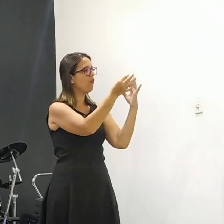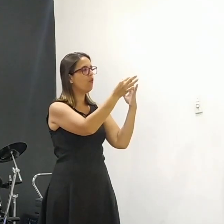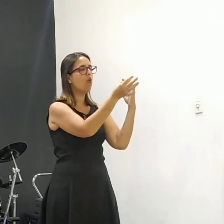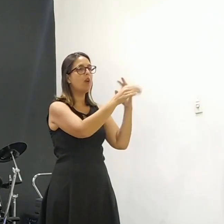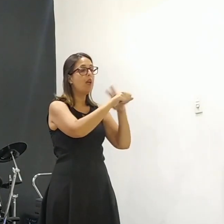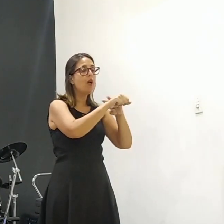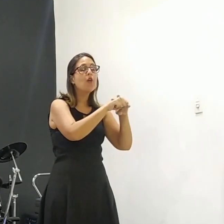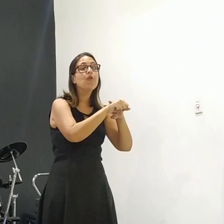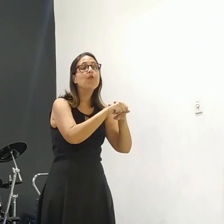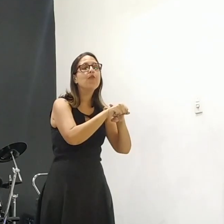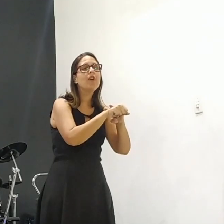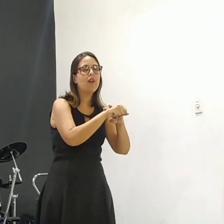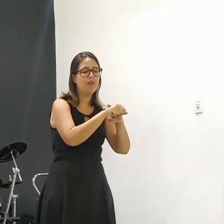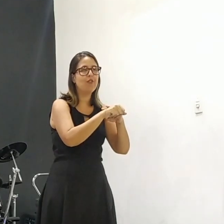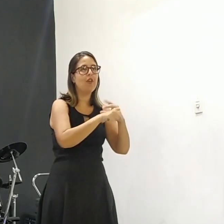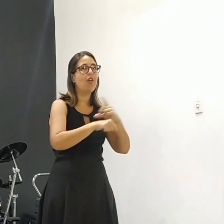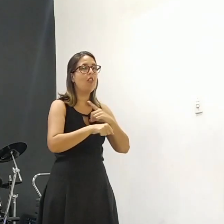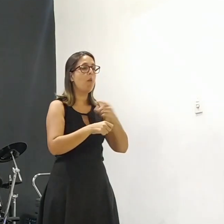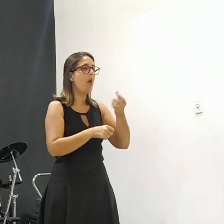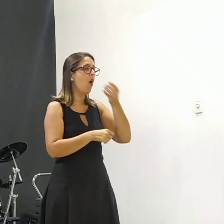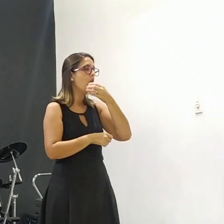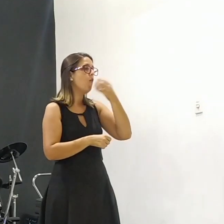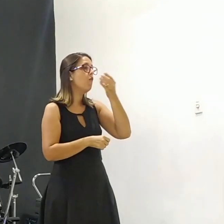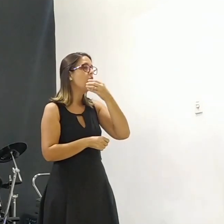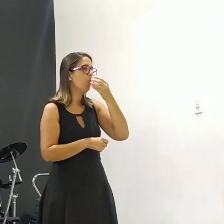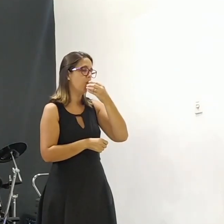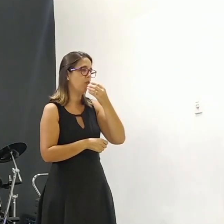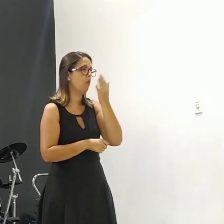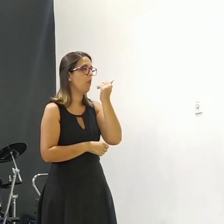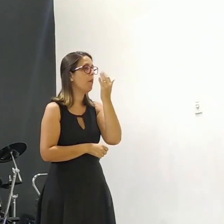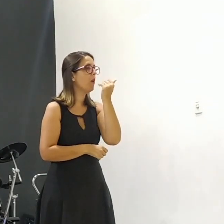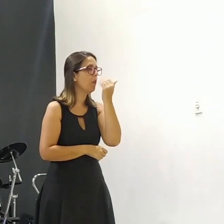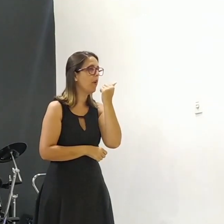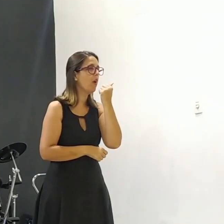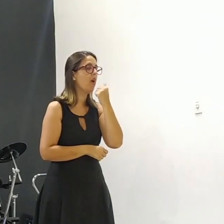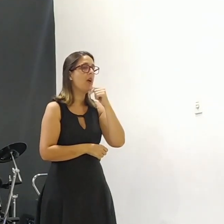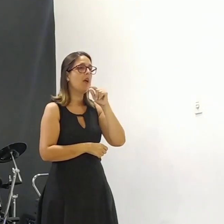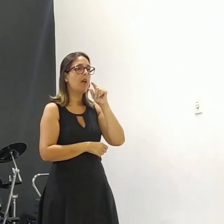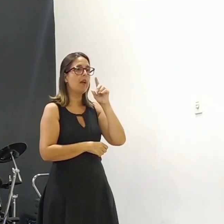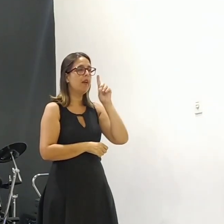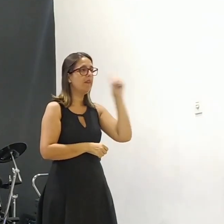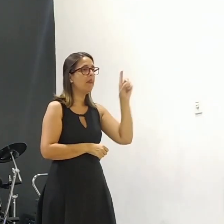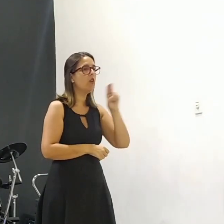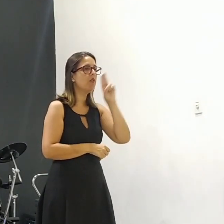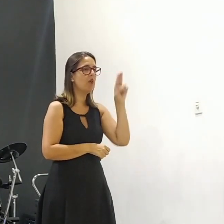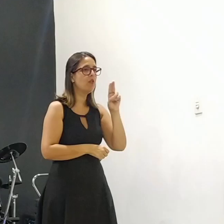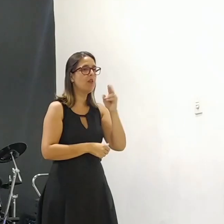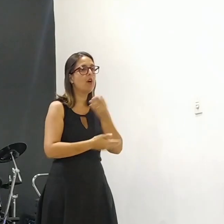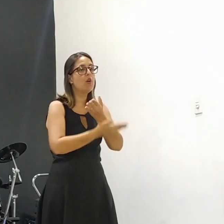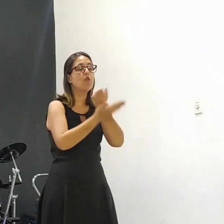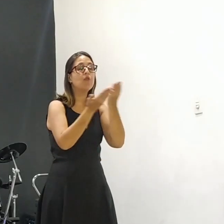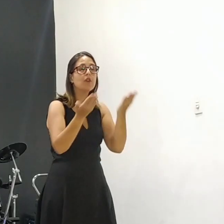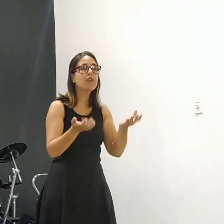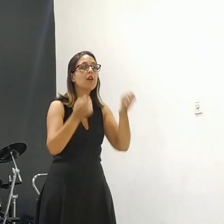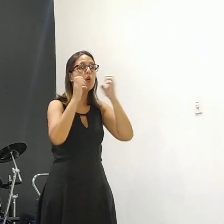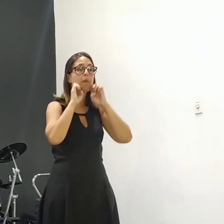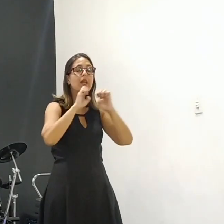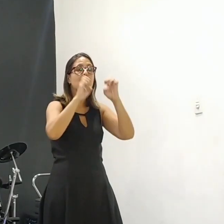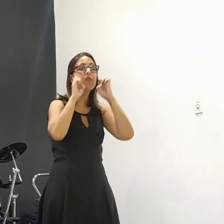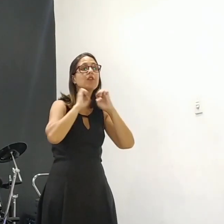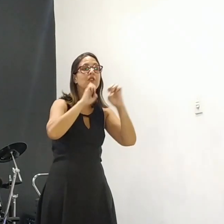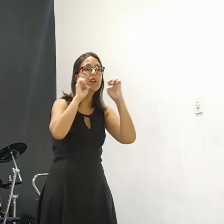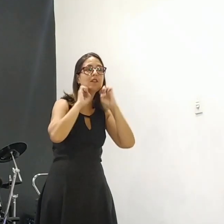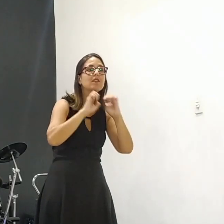fruto serve para alimento, e Deus vai te usar para alimentar a vida das pessoas. Pessoas, como eu disse, famintas